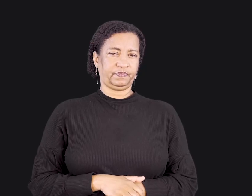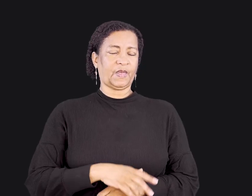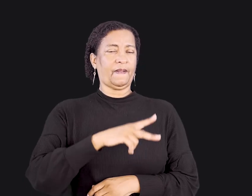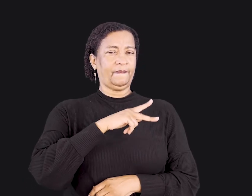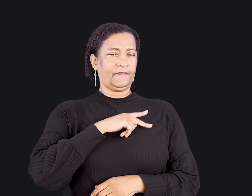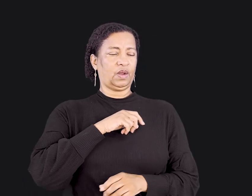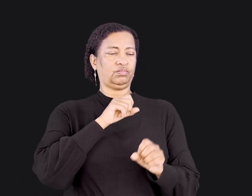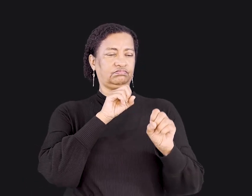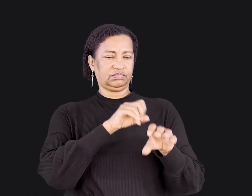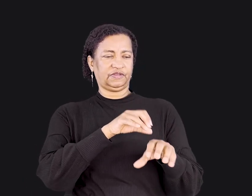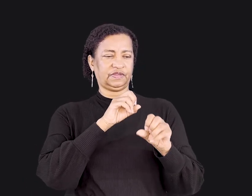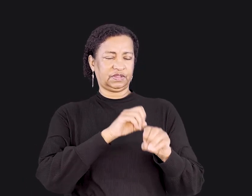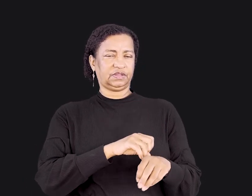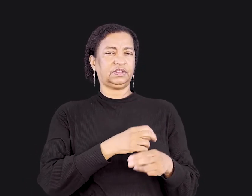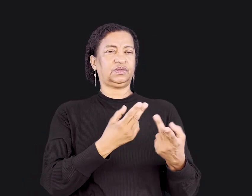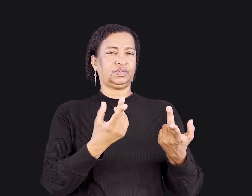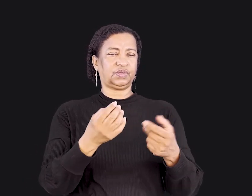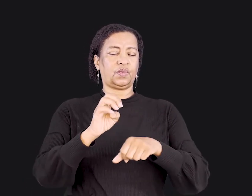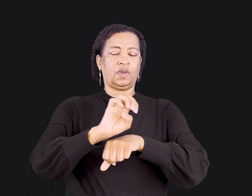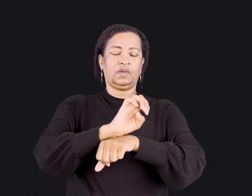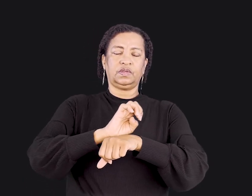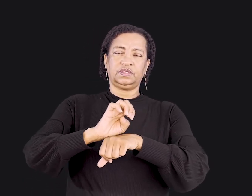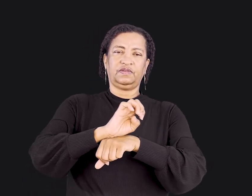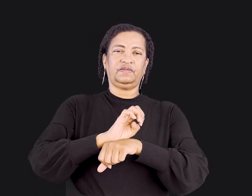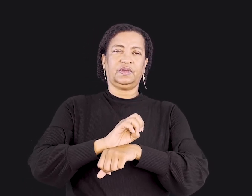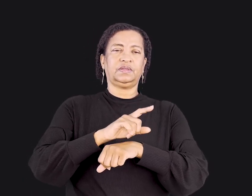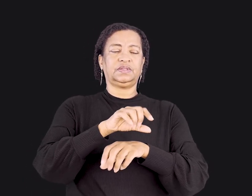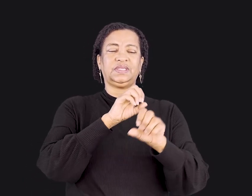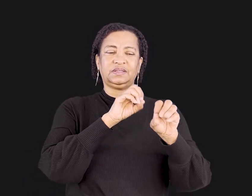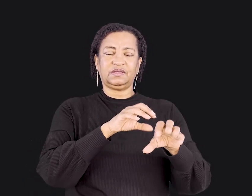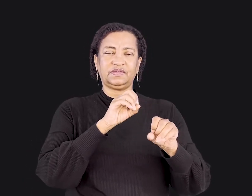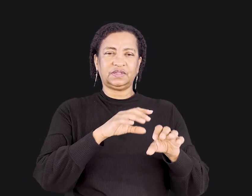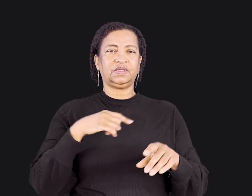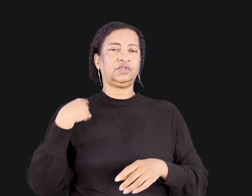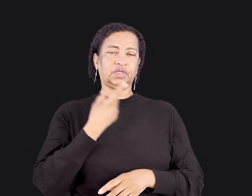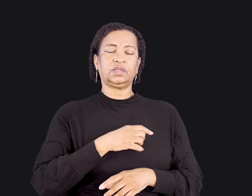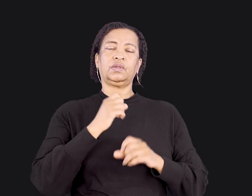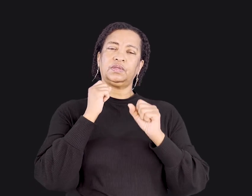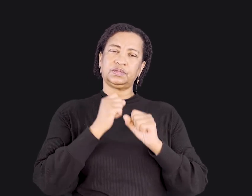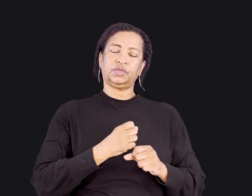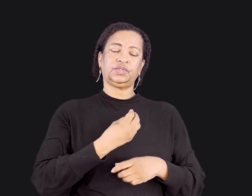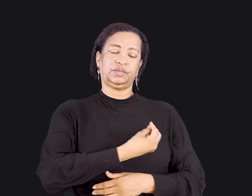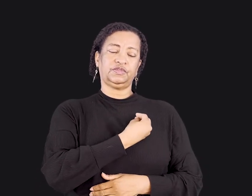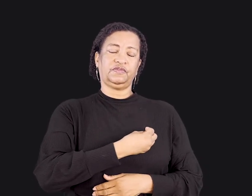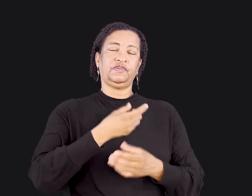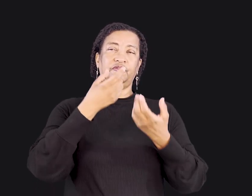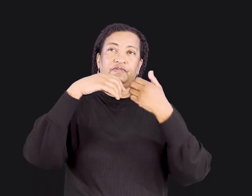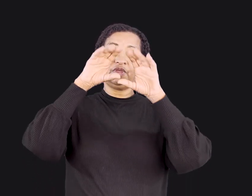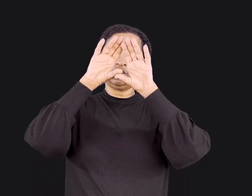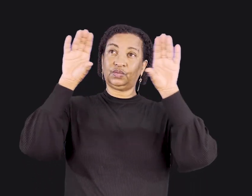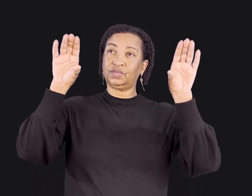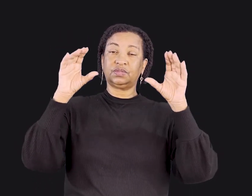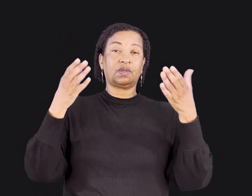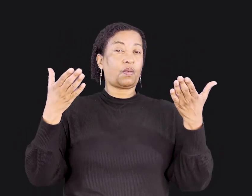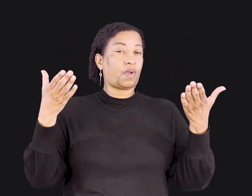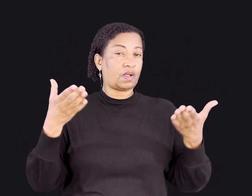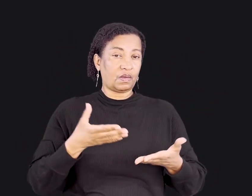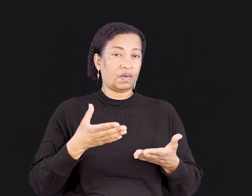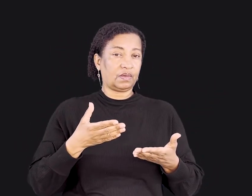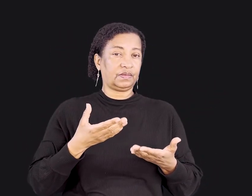Paulo estava ensinando a mesma coisa aos Efésios. Ele estava ensinando que podemos estar no céu agora mesmo. O céu não